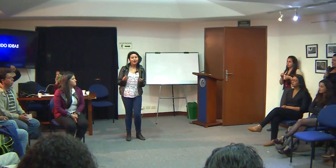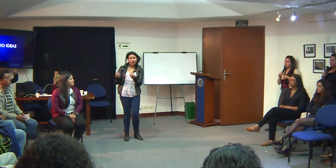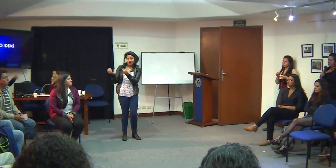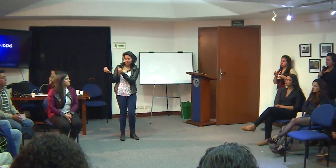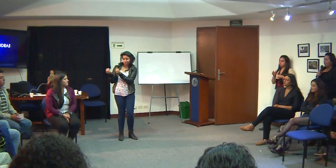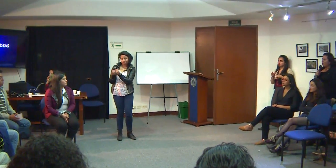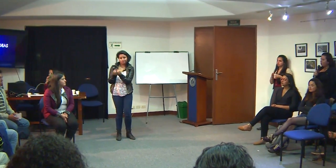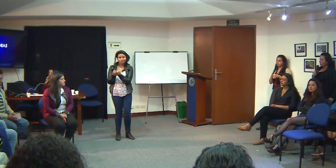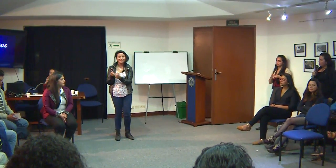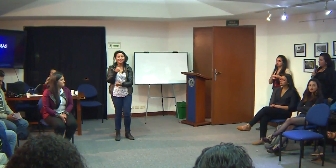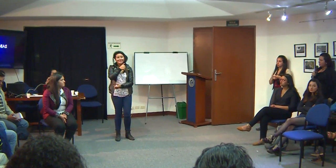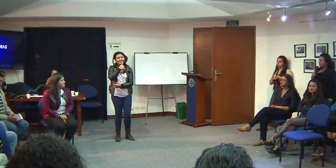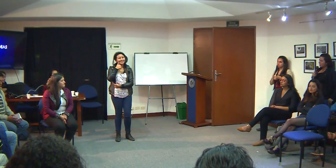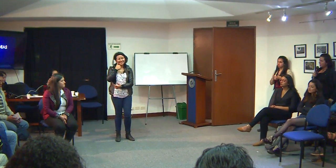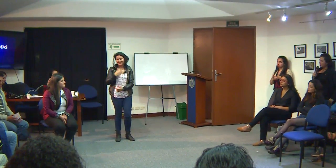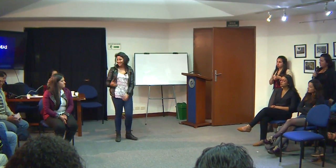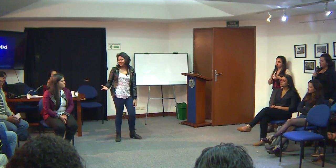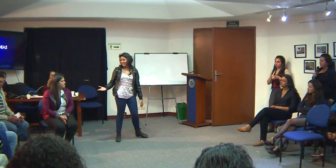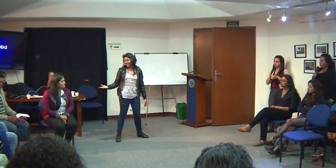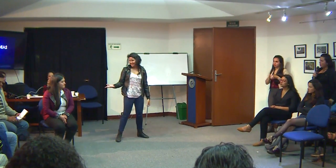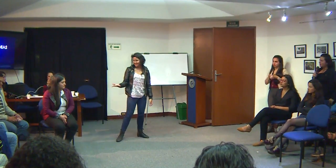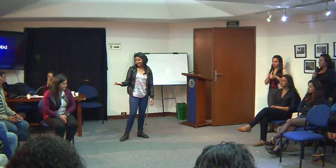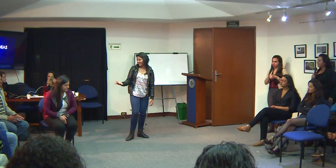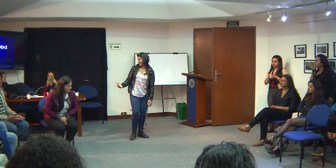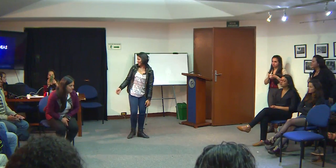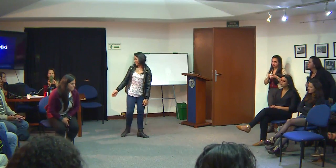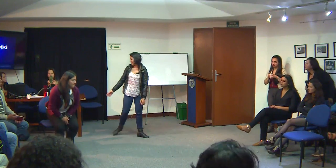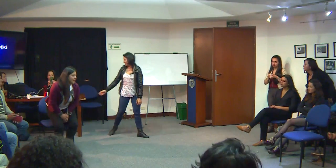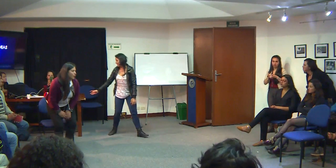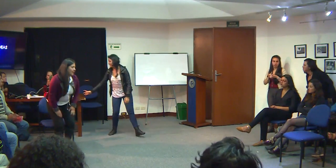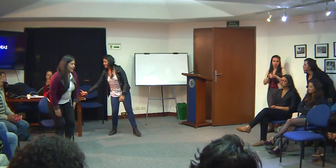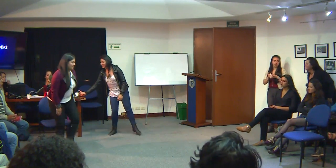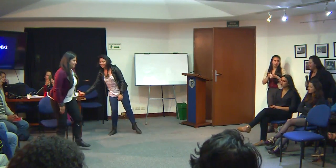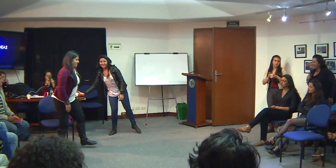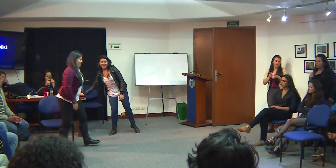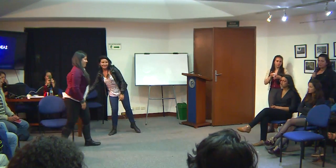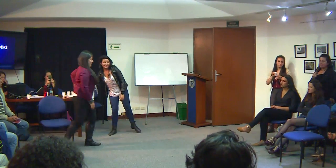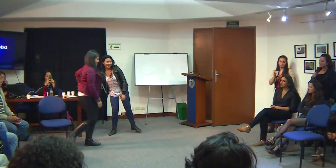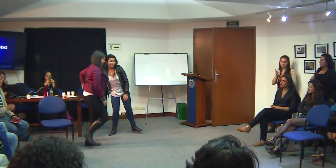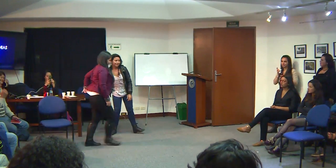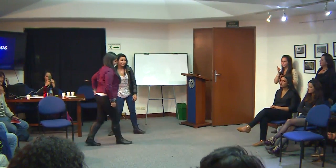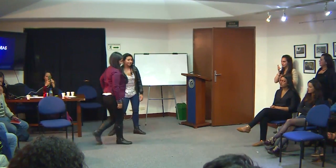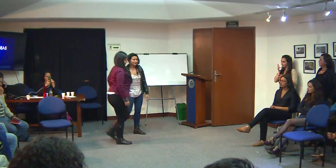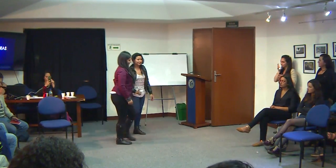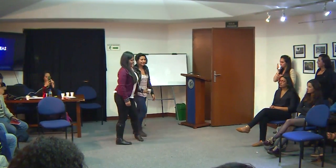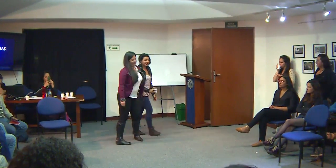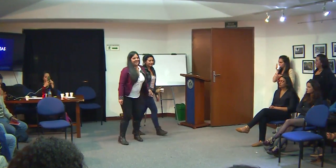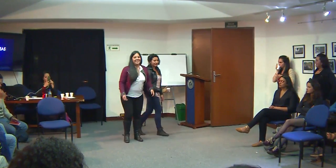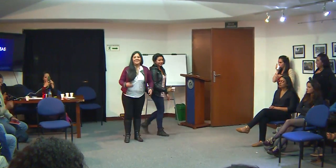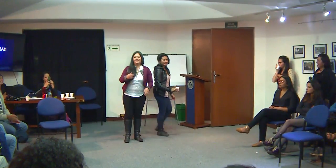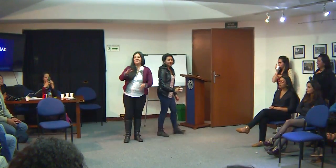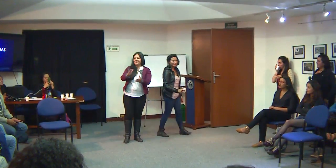¿Listo? Entonces, ahora mi compañera Carolina.